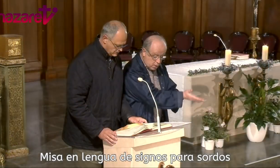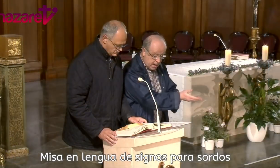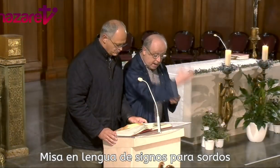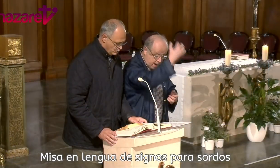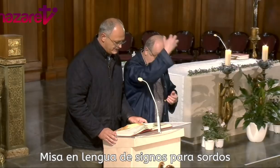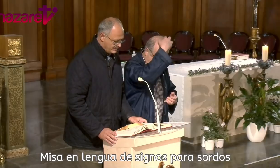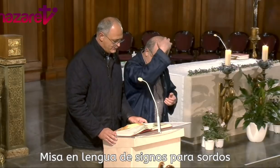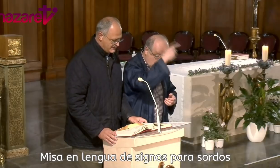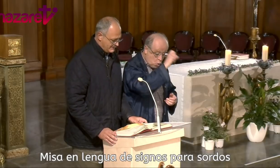Yo le he tomado de la mano